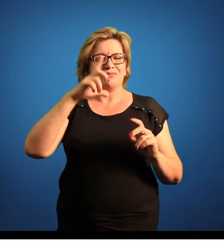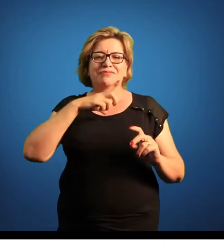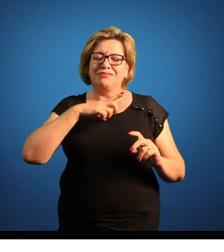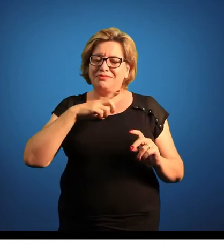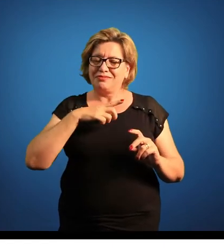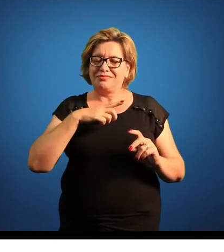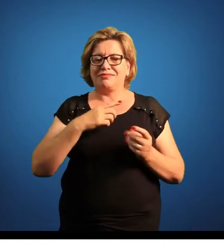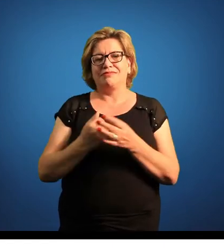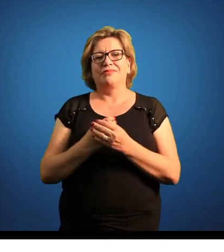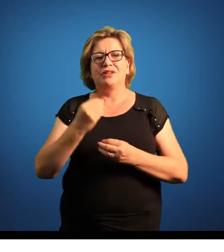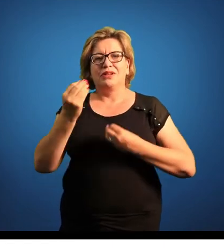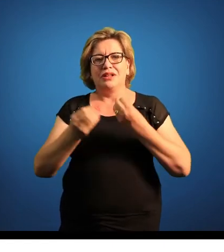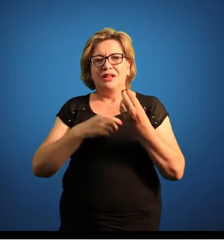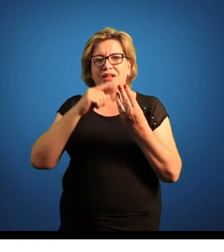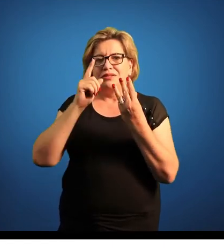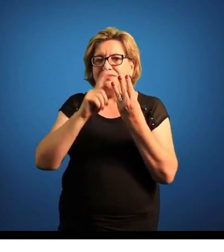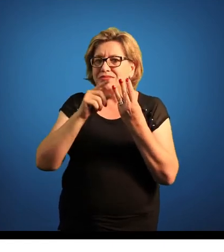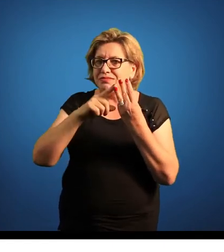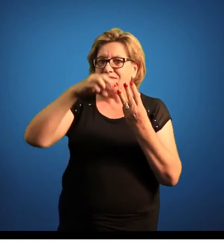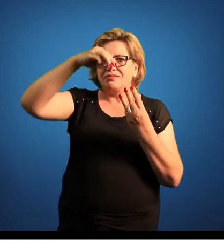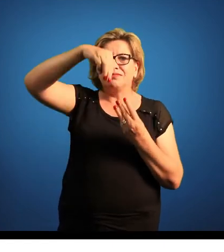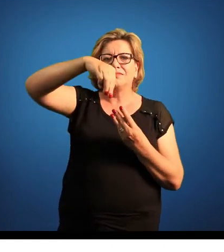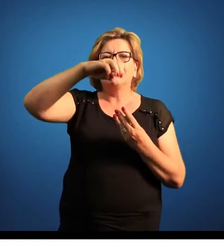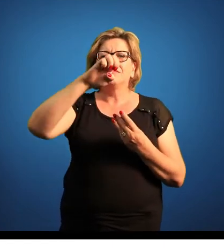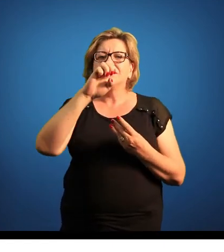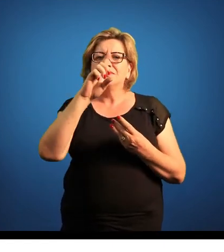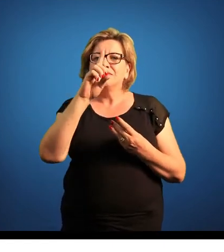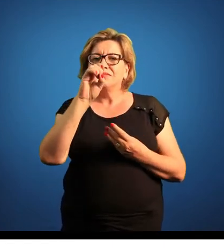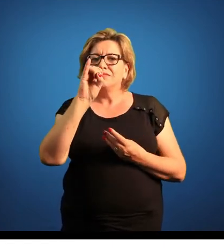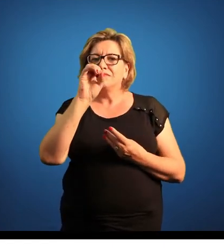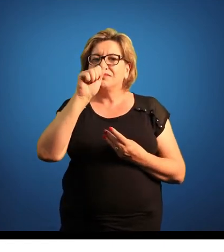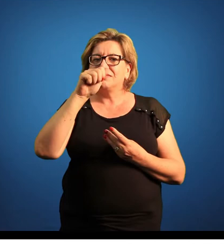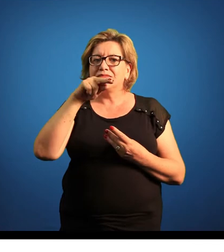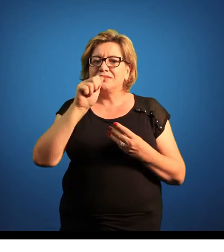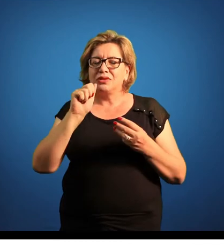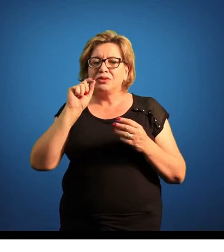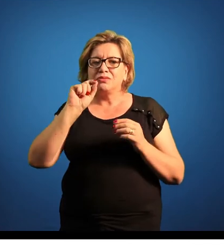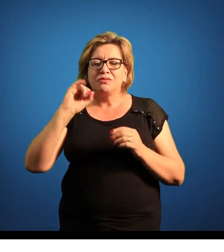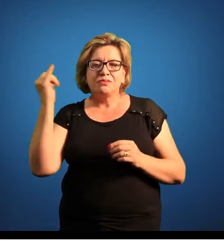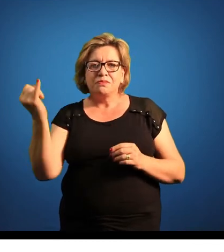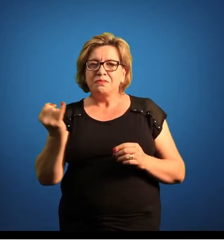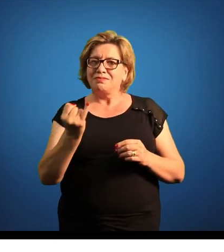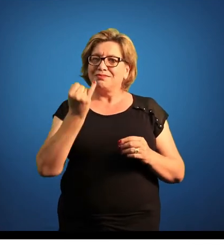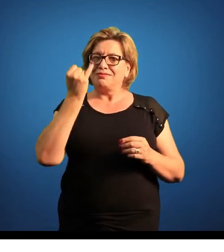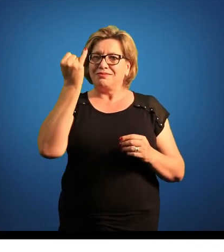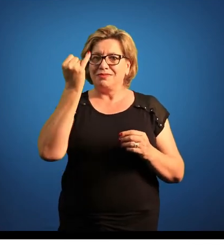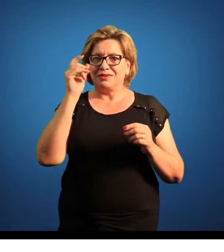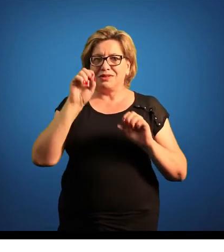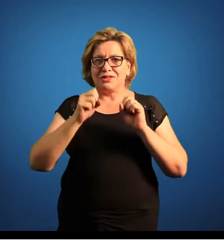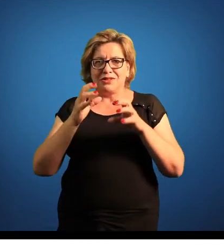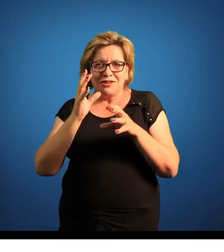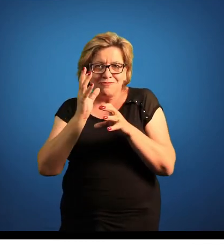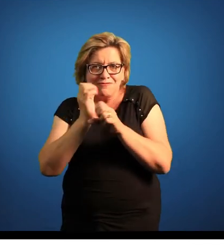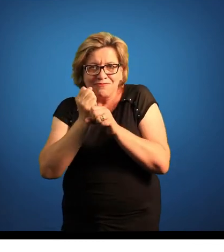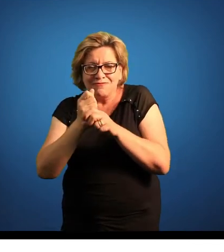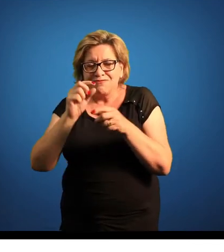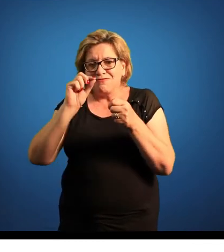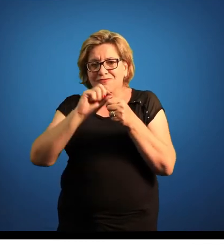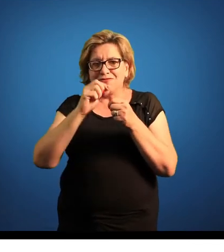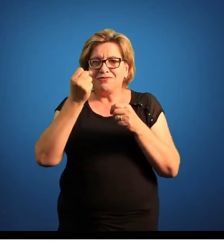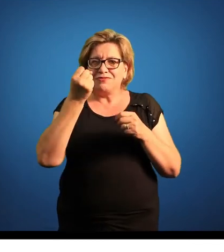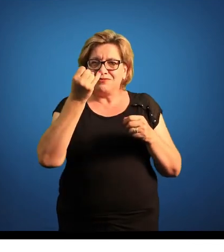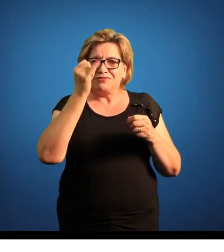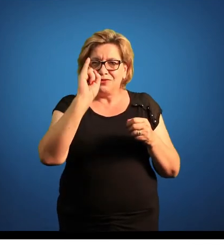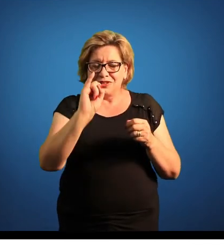aparece mais. Agora, para a mediana, tem uma coisa que é fundamental. A gente só vai calcular a mediana se